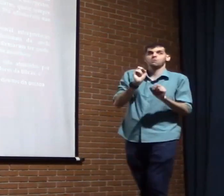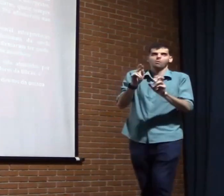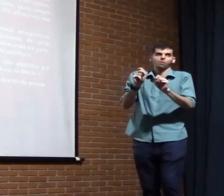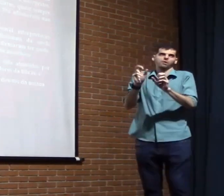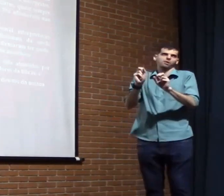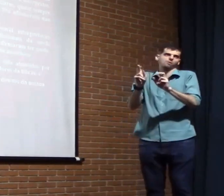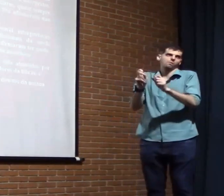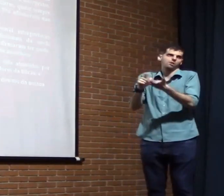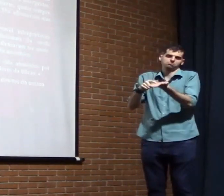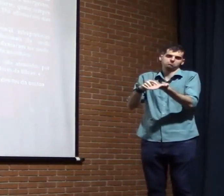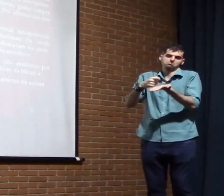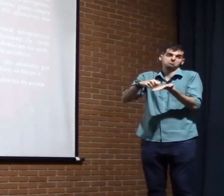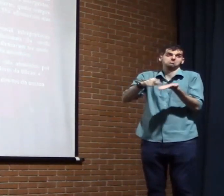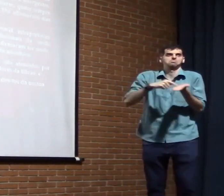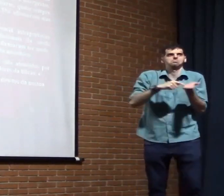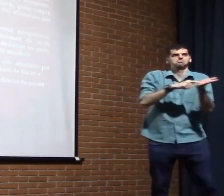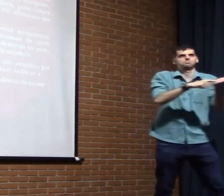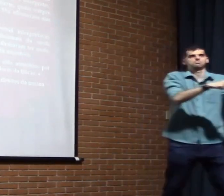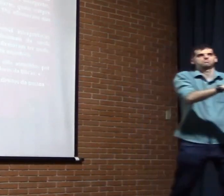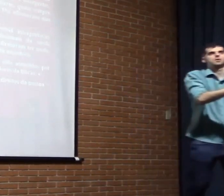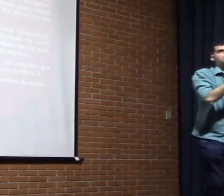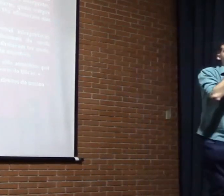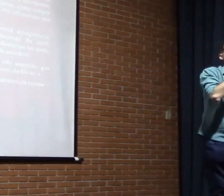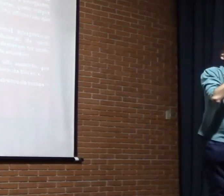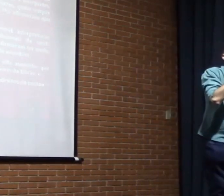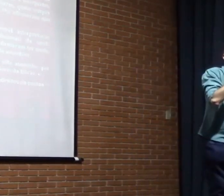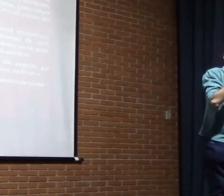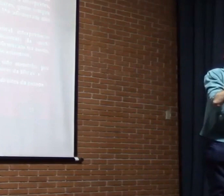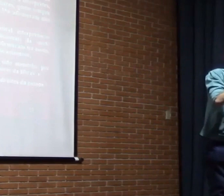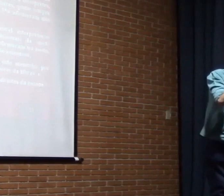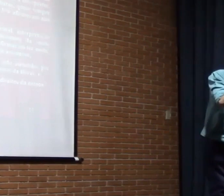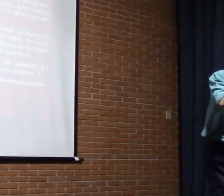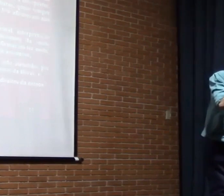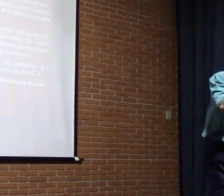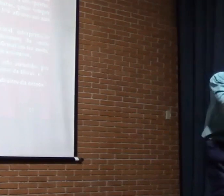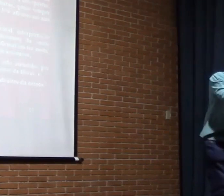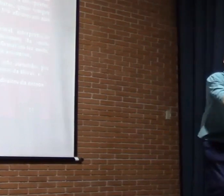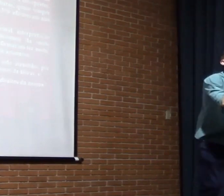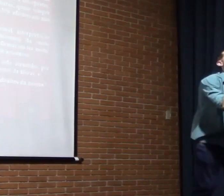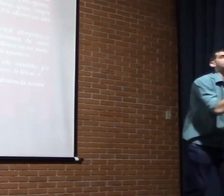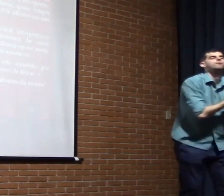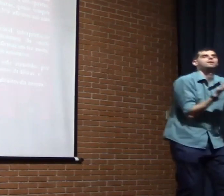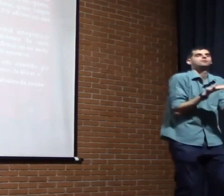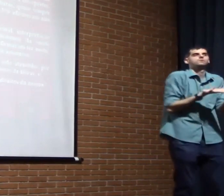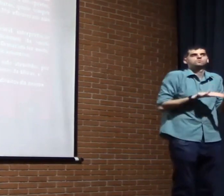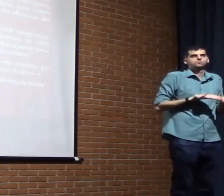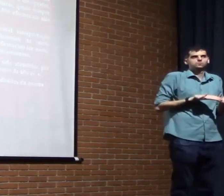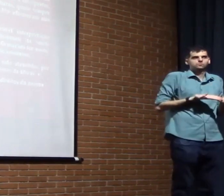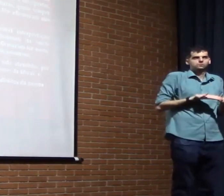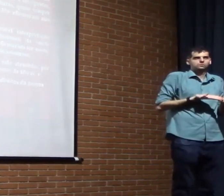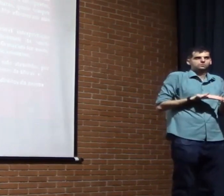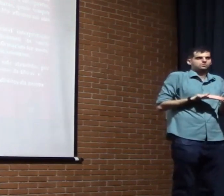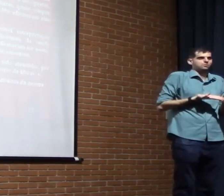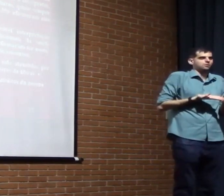receita o remédio para ele, vai, compra o remédio, mostra a receita lá na farmácia, e daí se ele me receitou o remédio